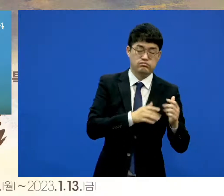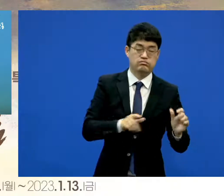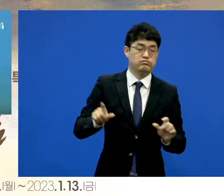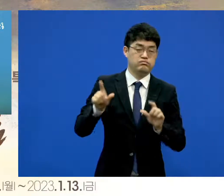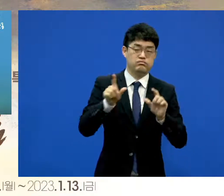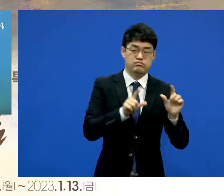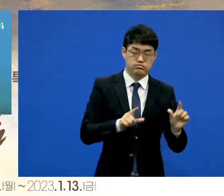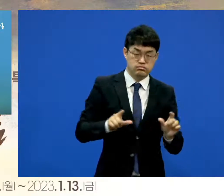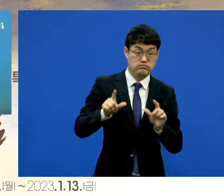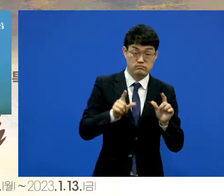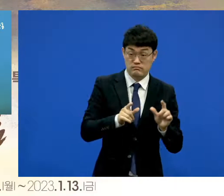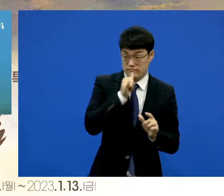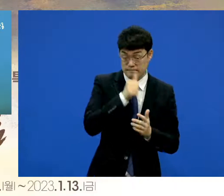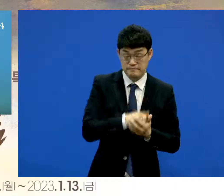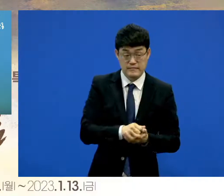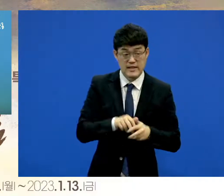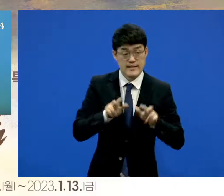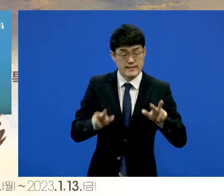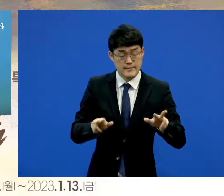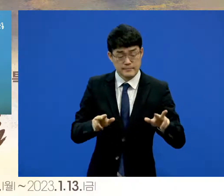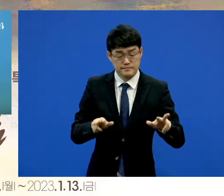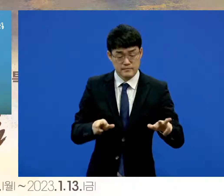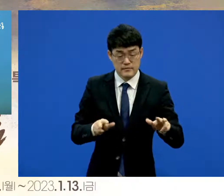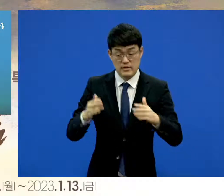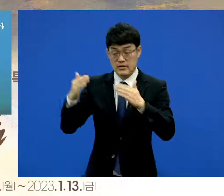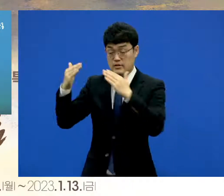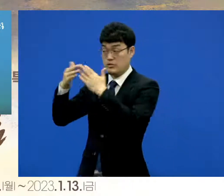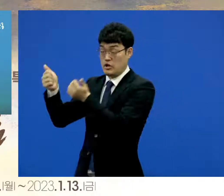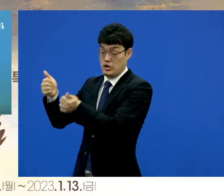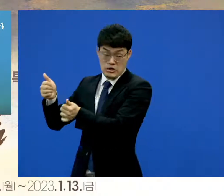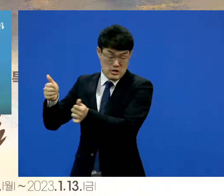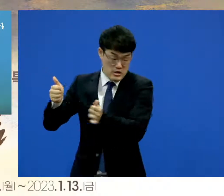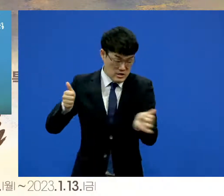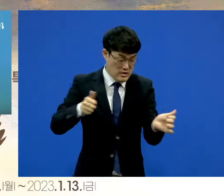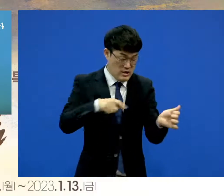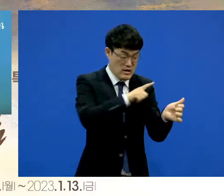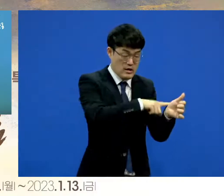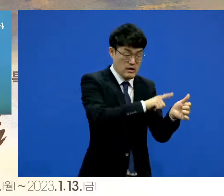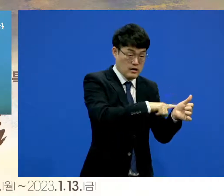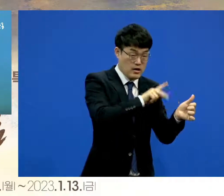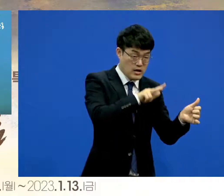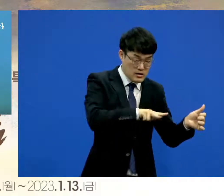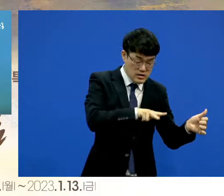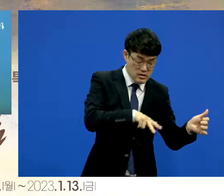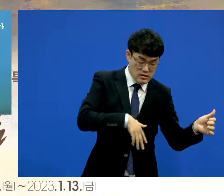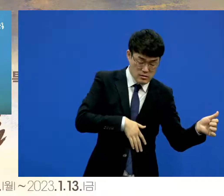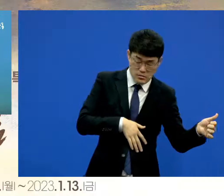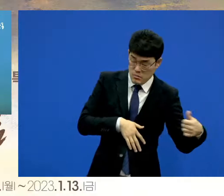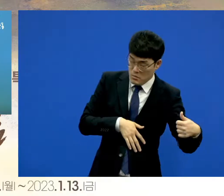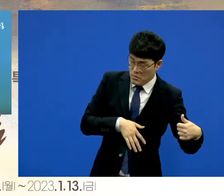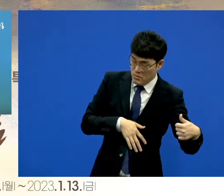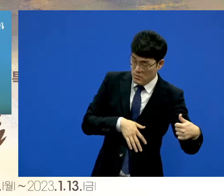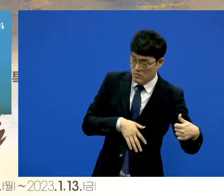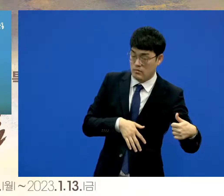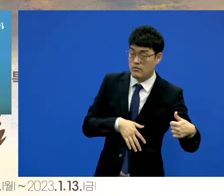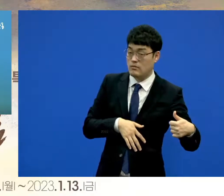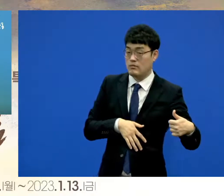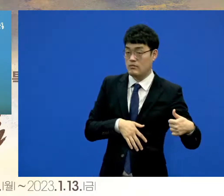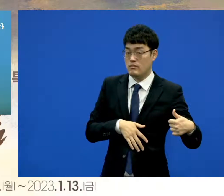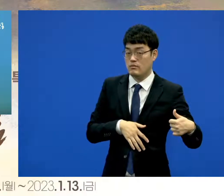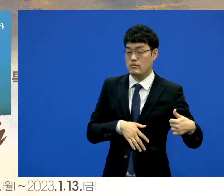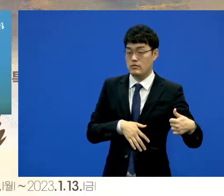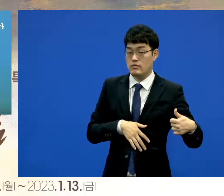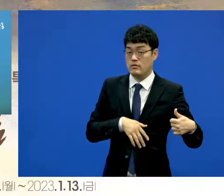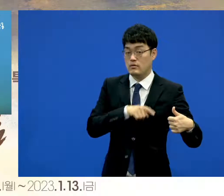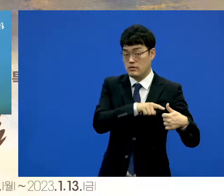자, 집을 떠난 탕자에게는 매우 중요한 시점입니다. 표면적으로 보면 탕자의 돌이키면 하나의 개인적 행위예요. 그러나